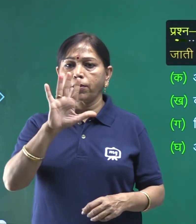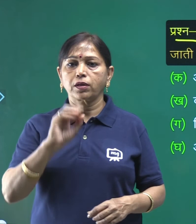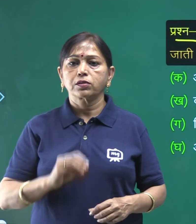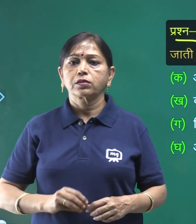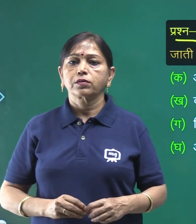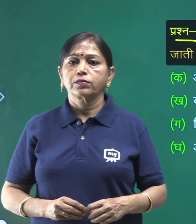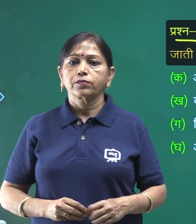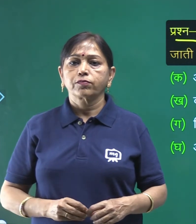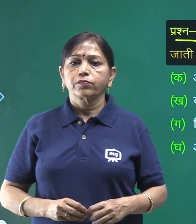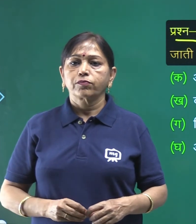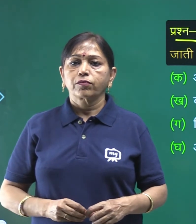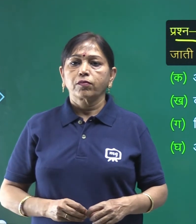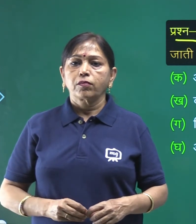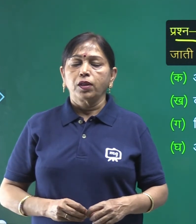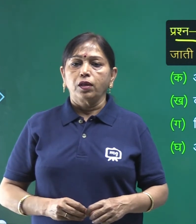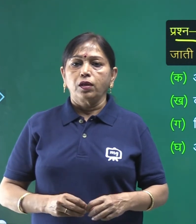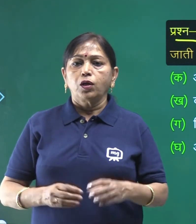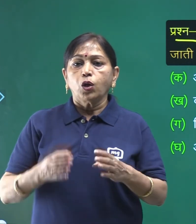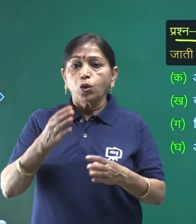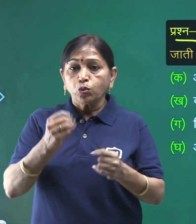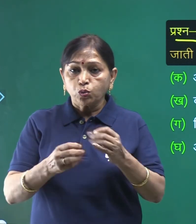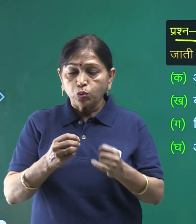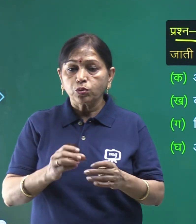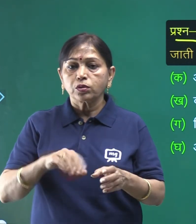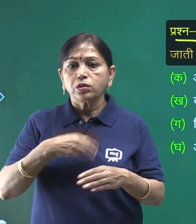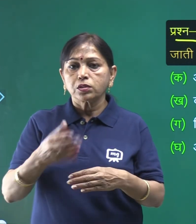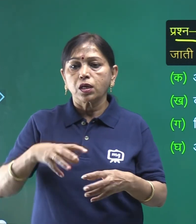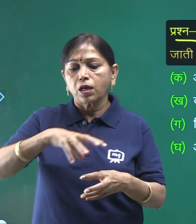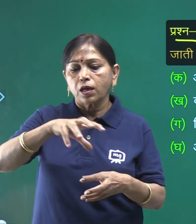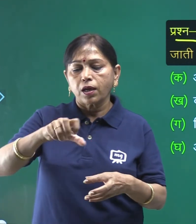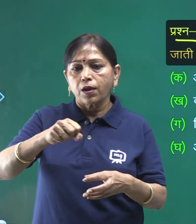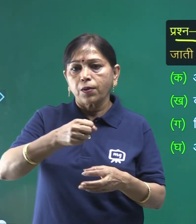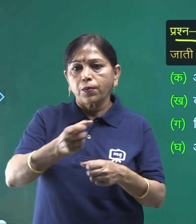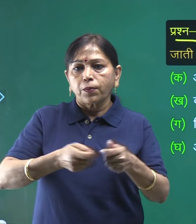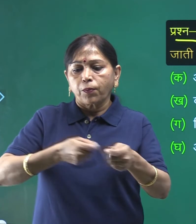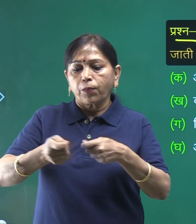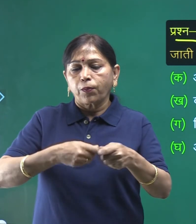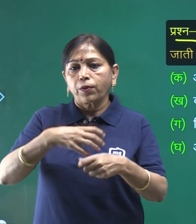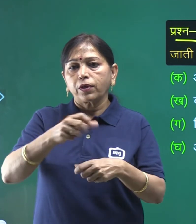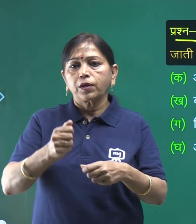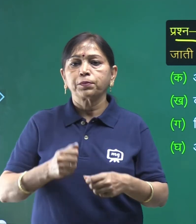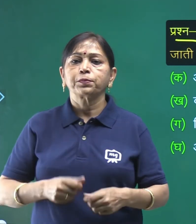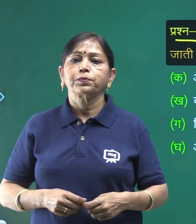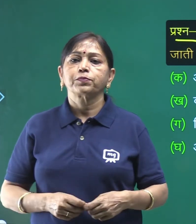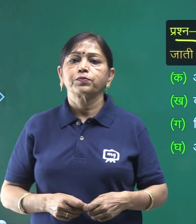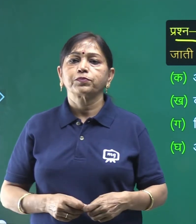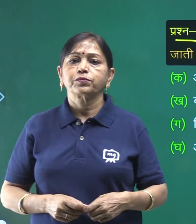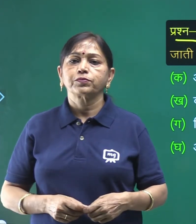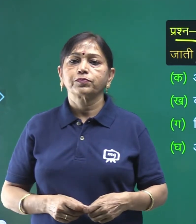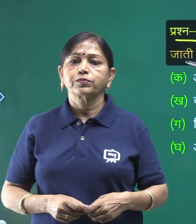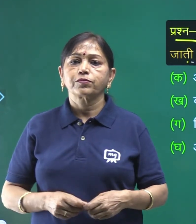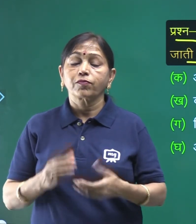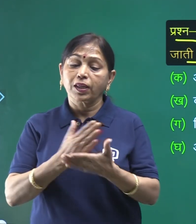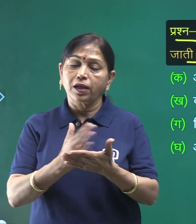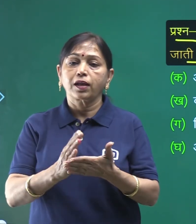5, दूध से क्रीम। अलग